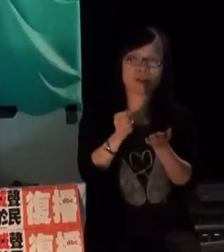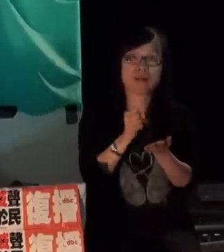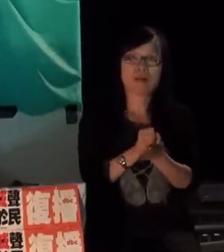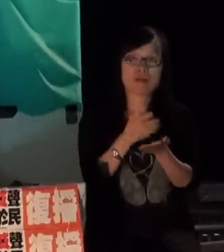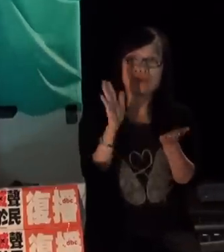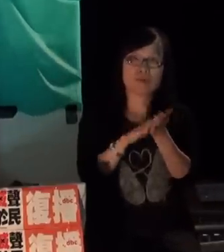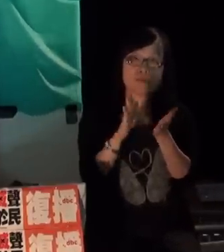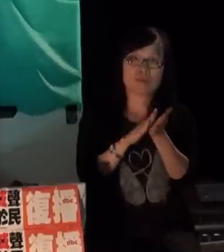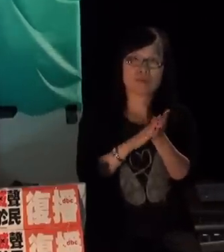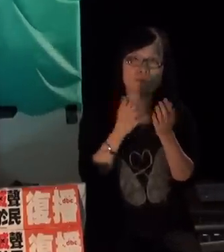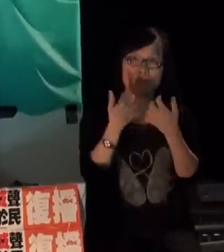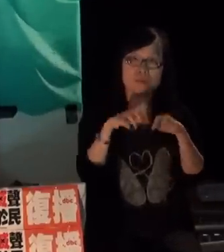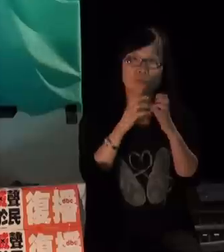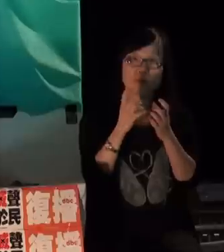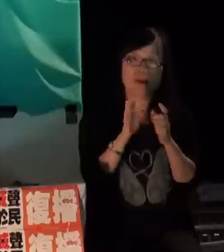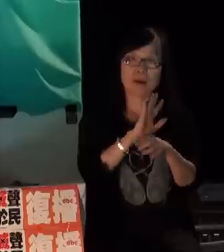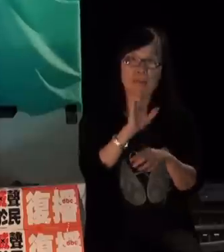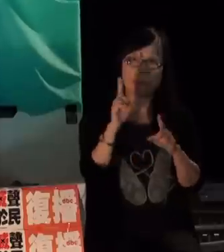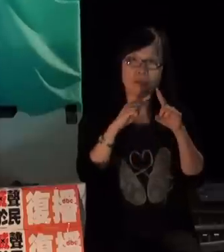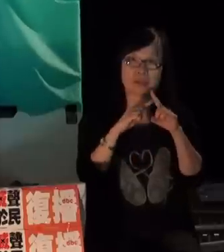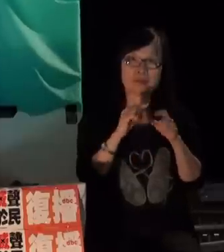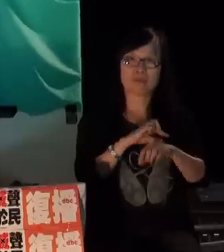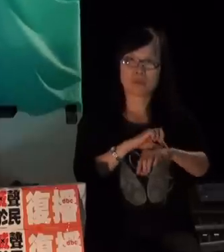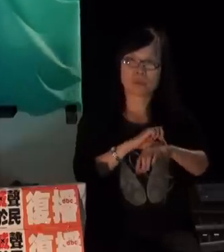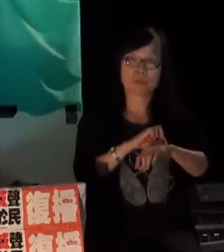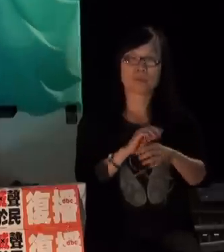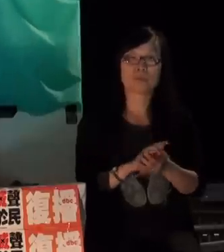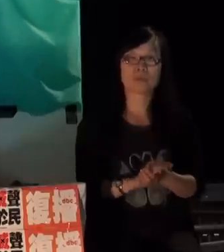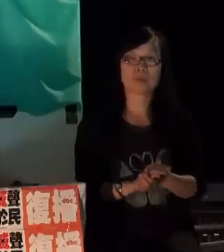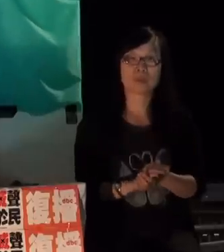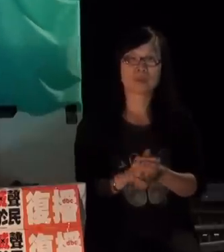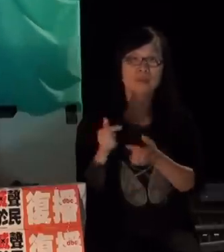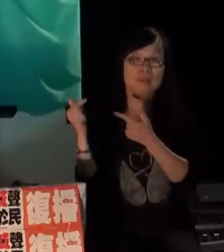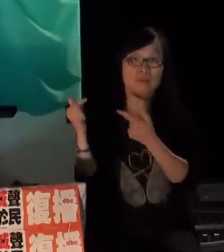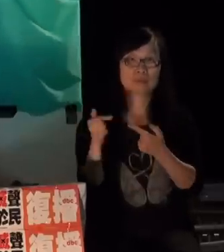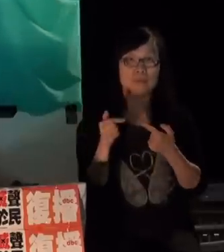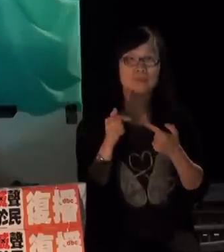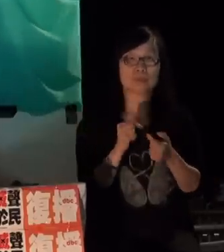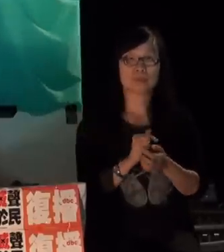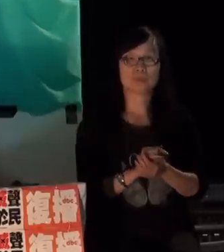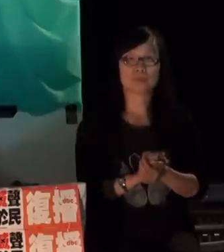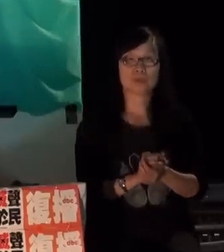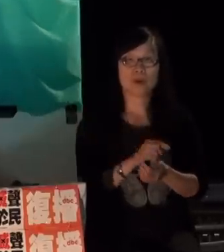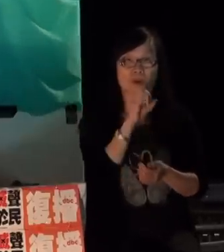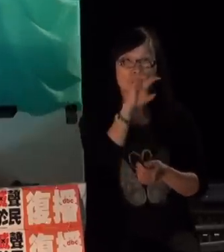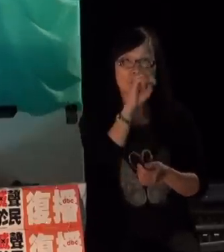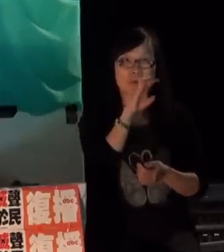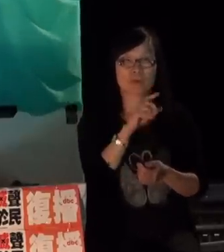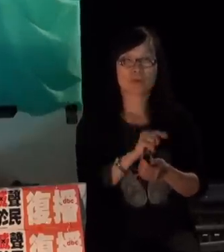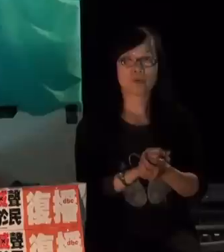掌聲機唔係人肉錄音機，佢就能用錄音機。跟住維哥，無論講乜嘢都